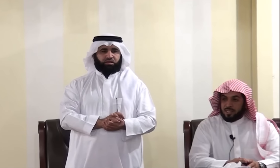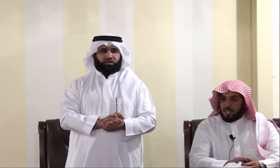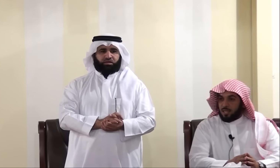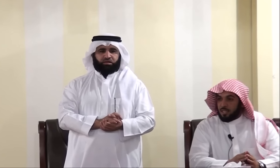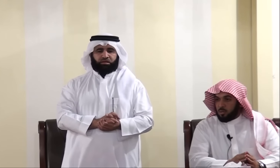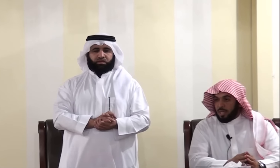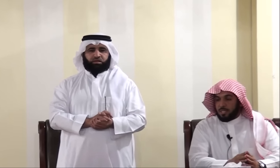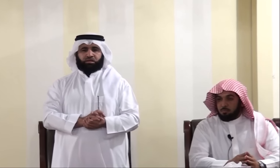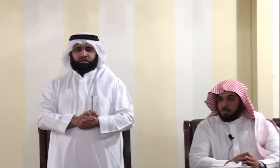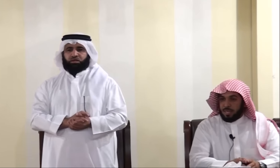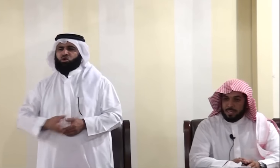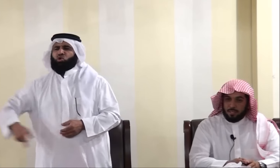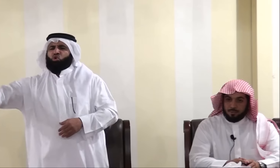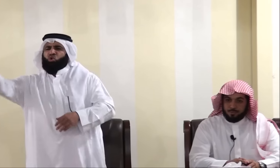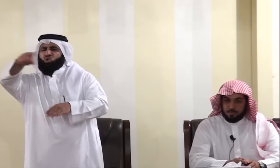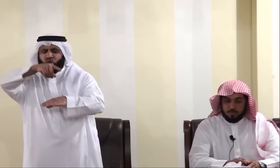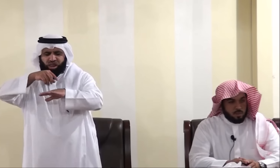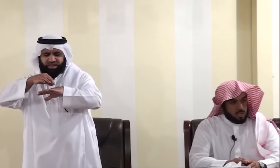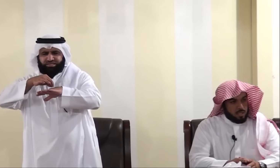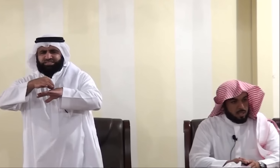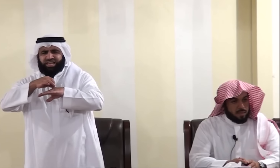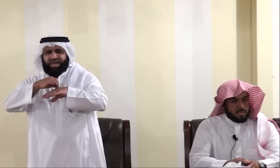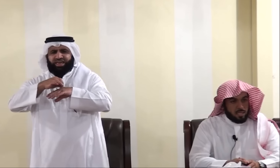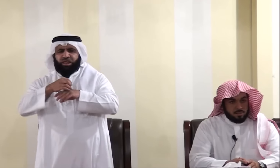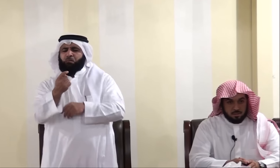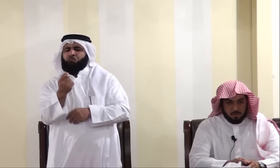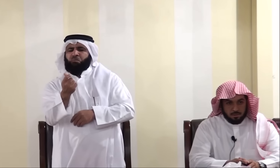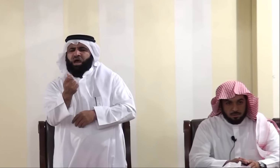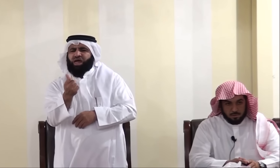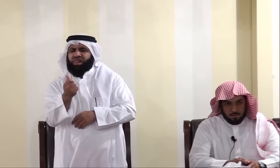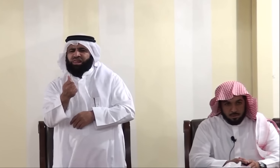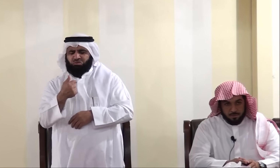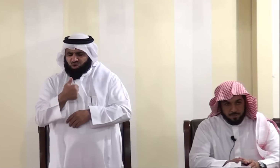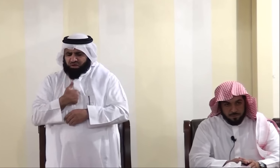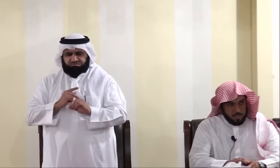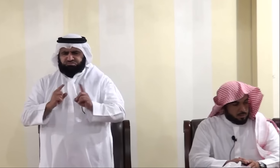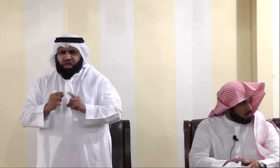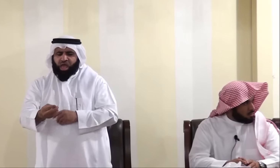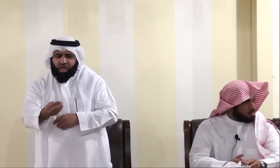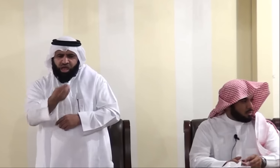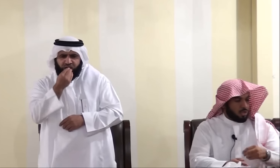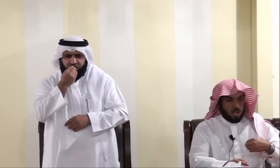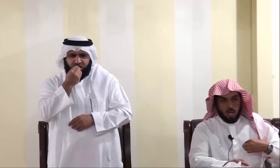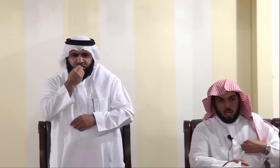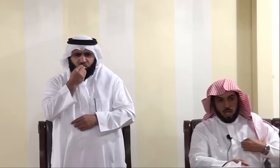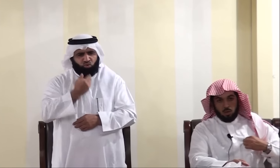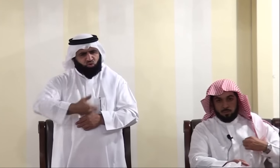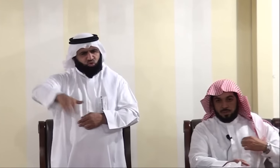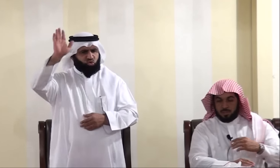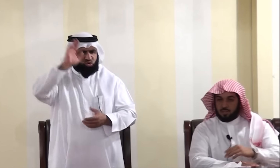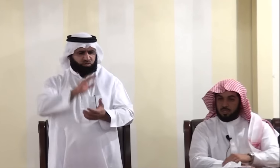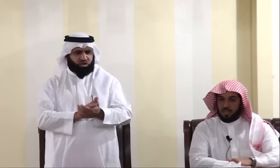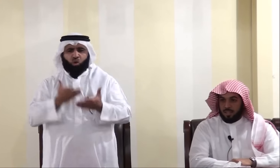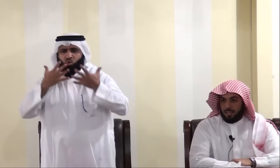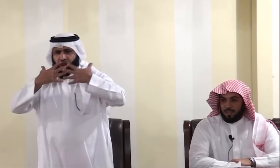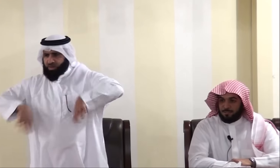ليس لك يا ابن آدم من مالك إلا ما أكلت فأثنيت، أو